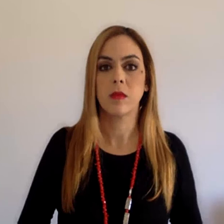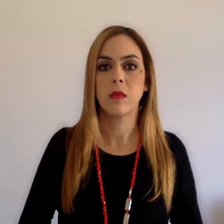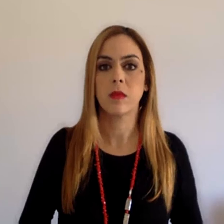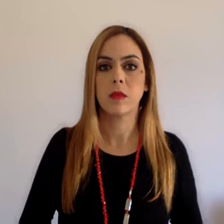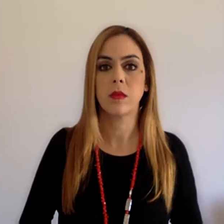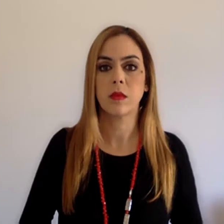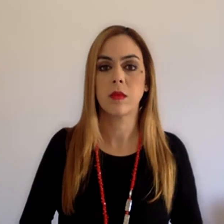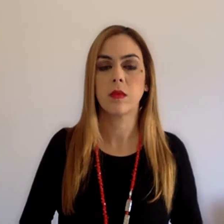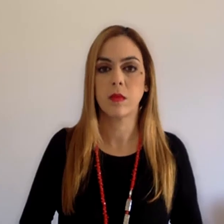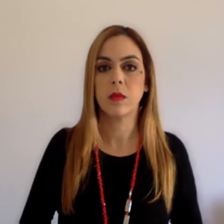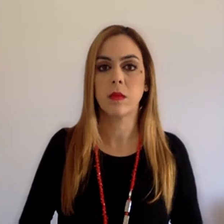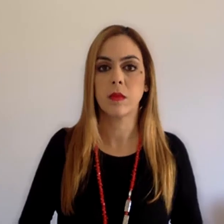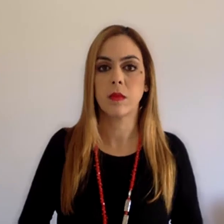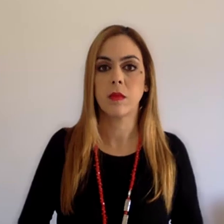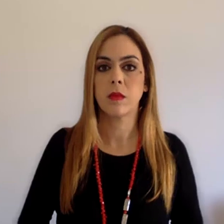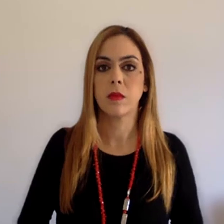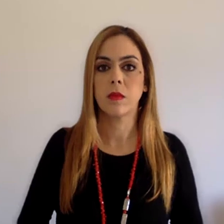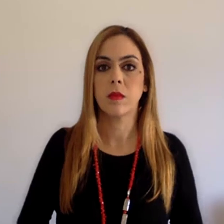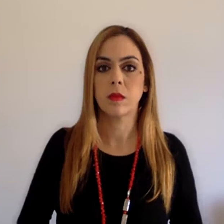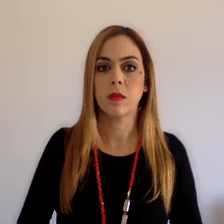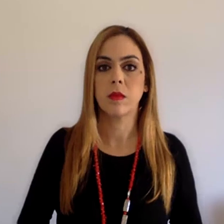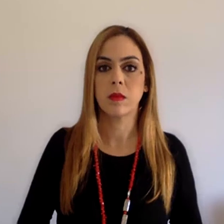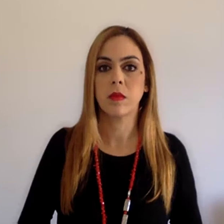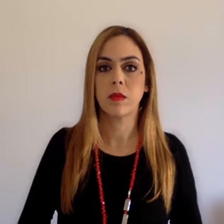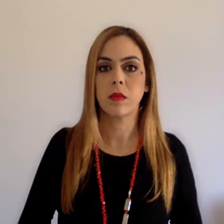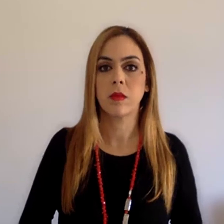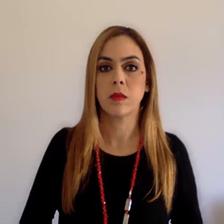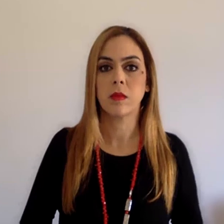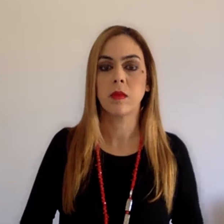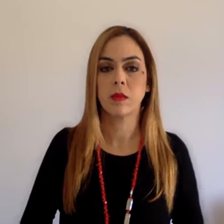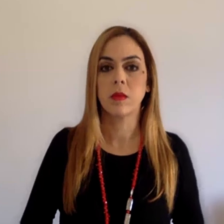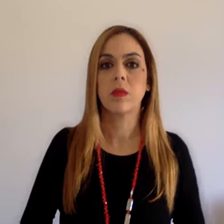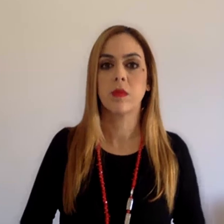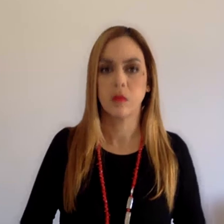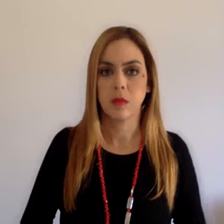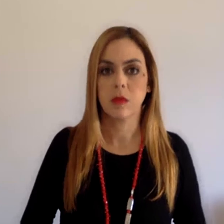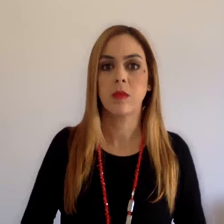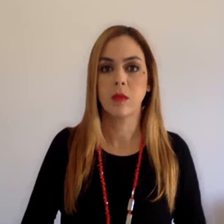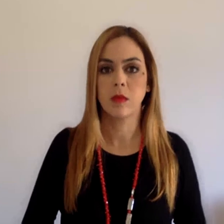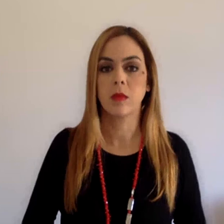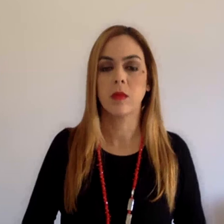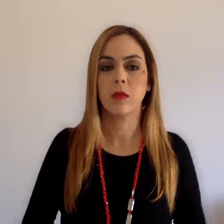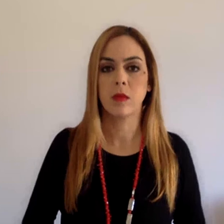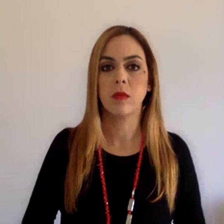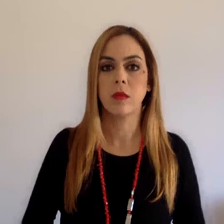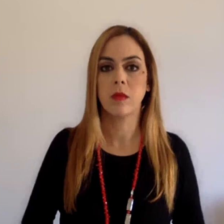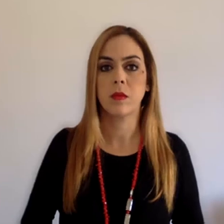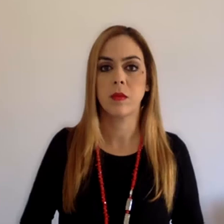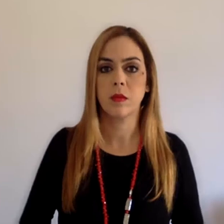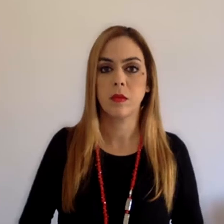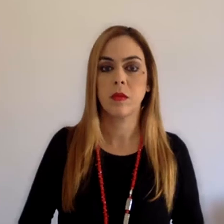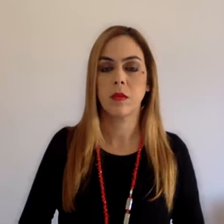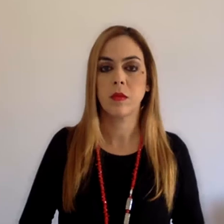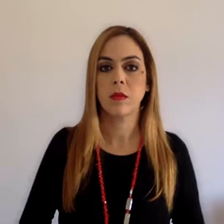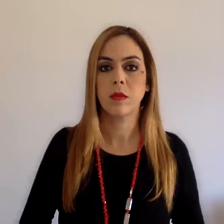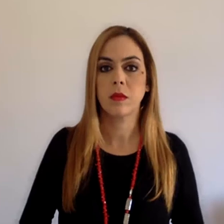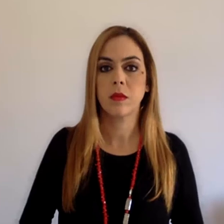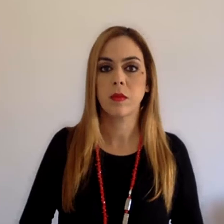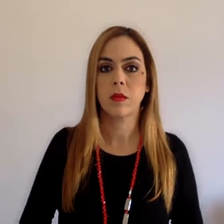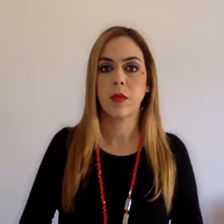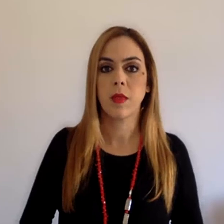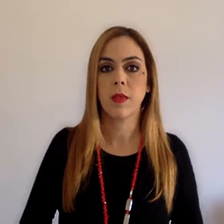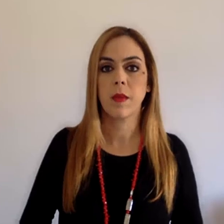ponce aguadilla mayagüez también con la representación legal lo que son las coordinaciones de servicios necesarios para mantener a los